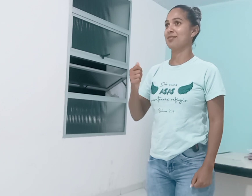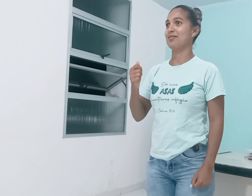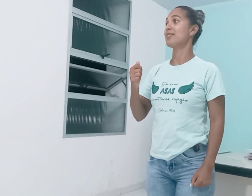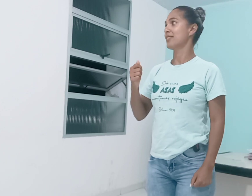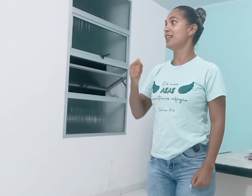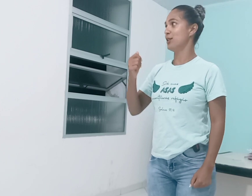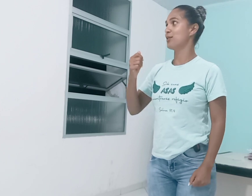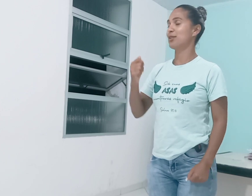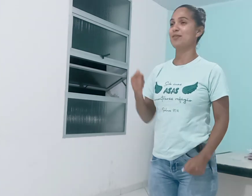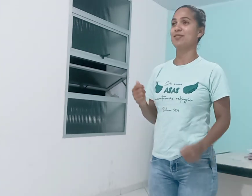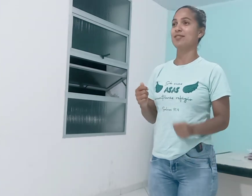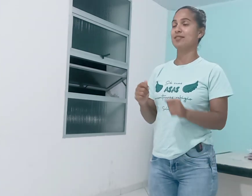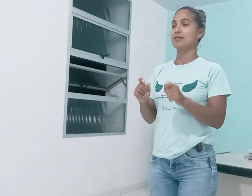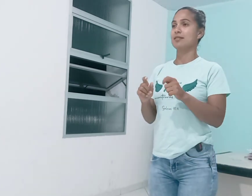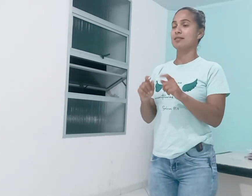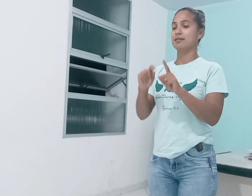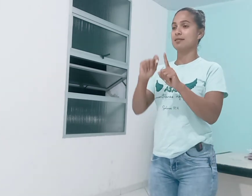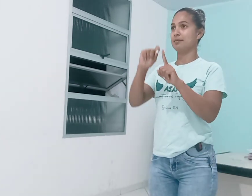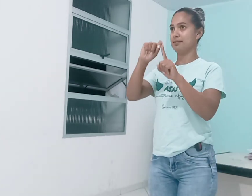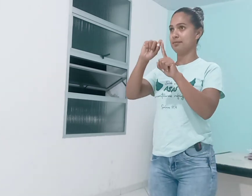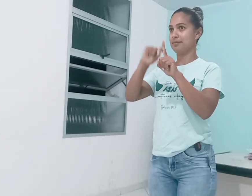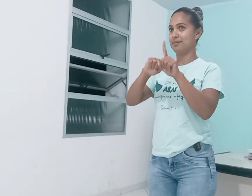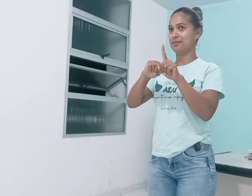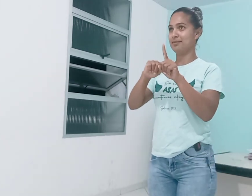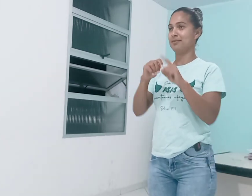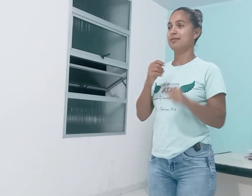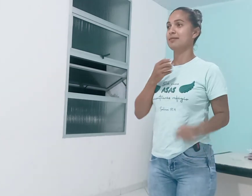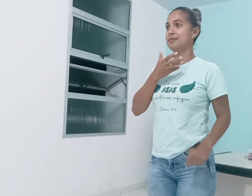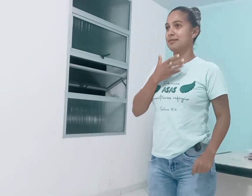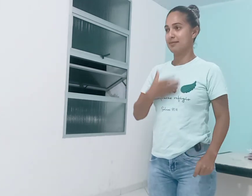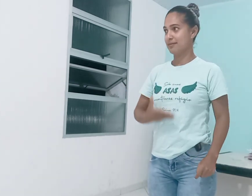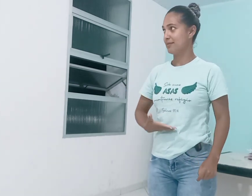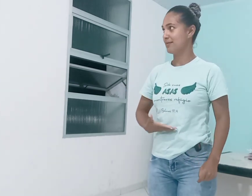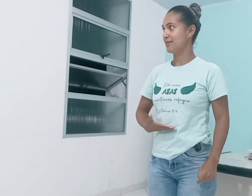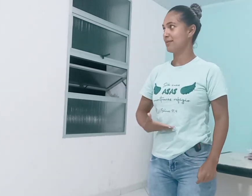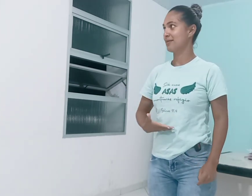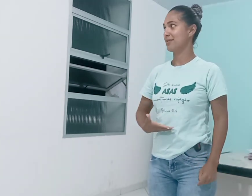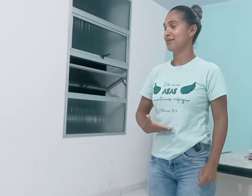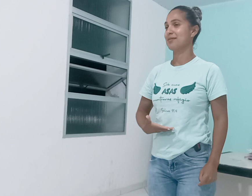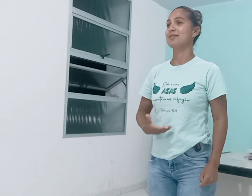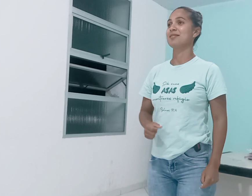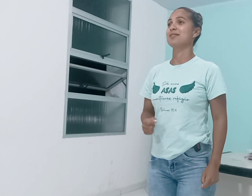24? Isso. Do mês de dezembro.